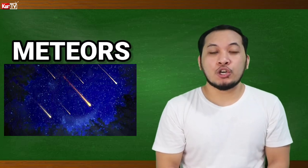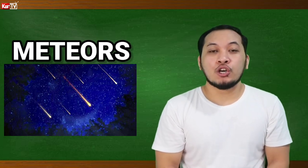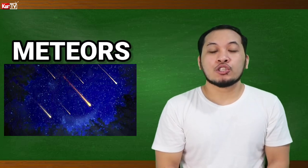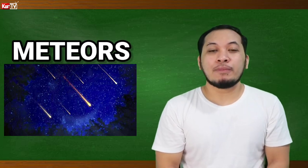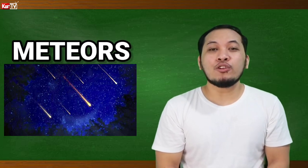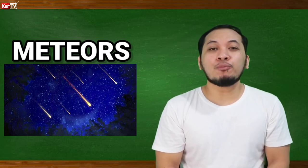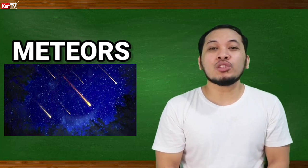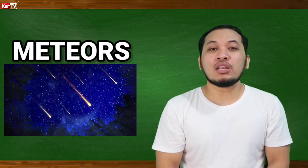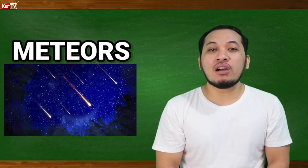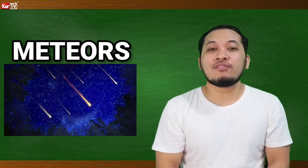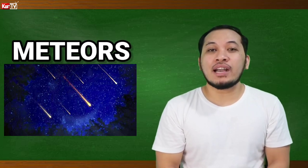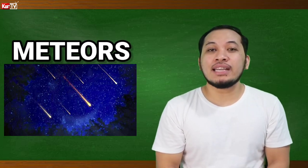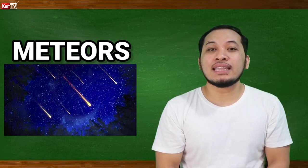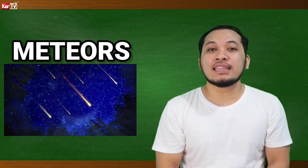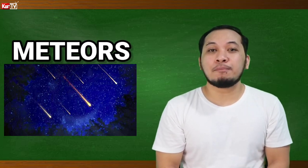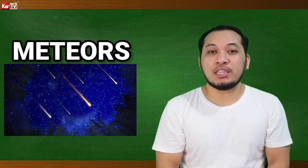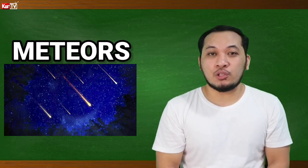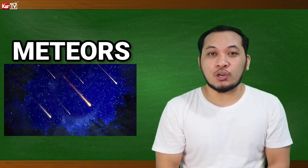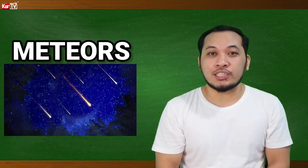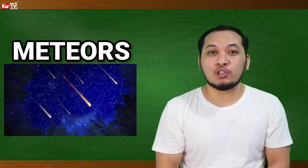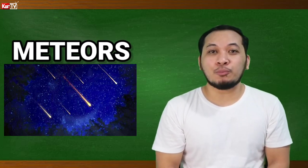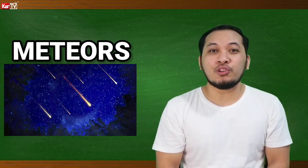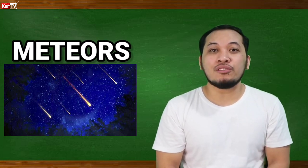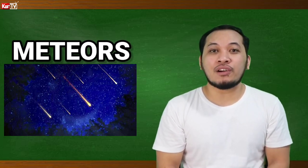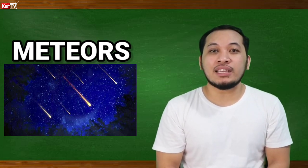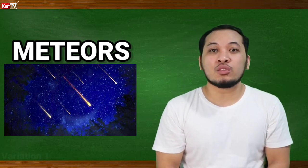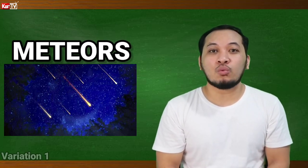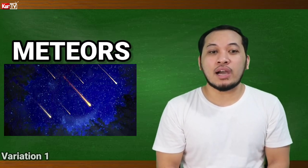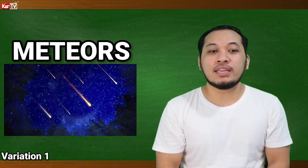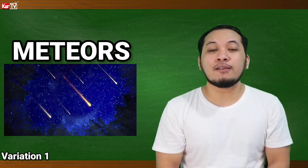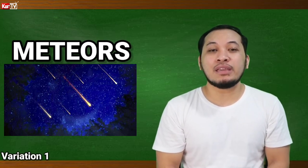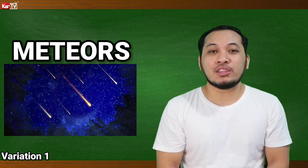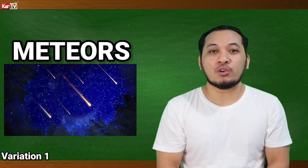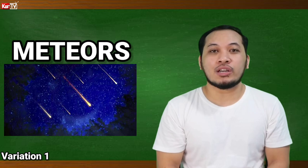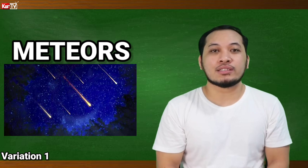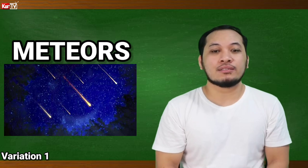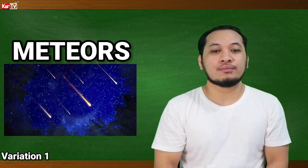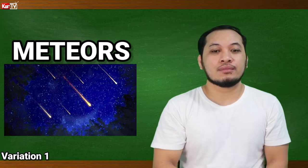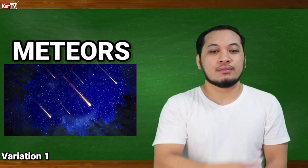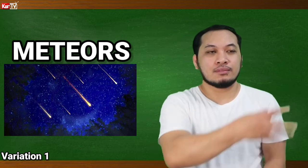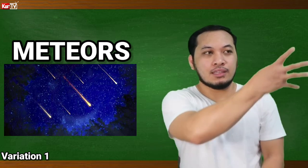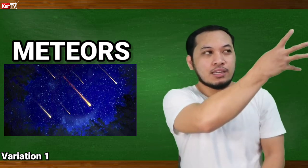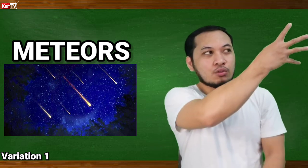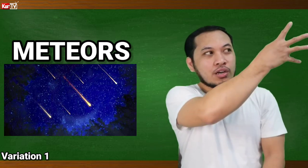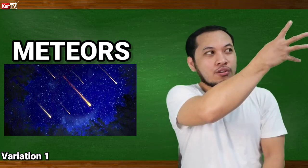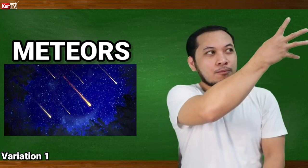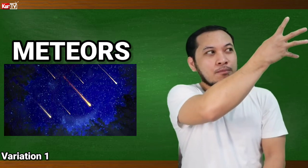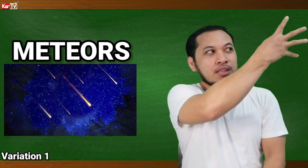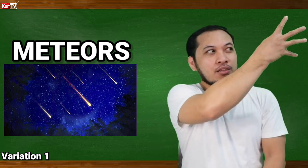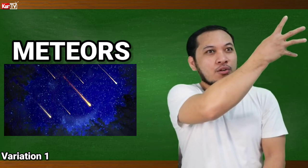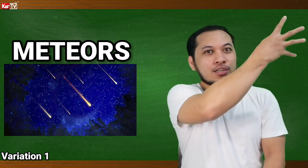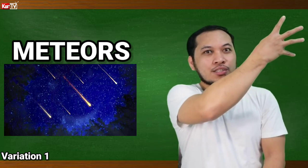so meron pong dalawang variant ng meteors ito po yung variant 1 ng meteors ganito kayo meteors